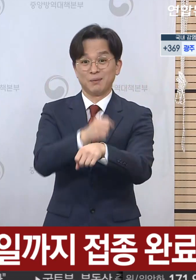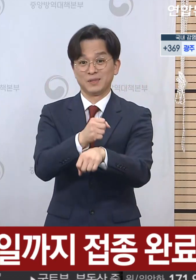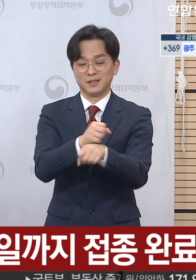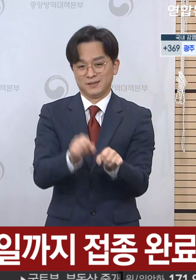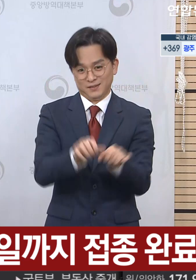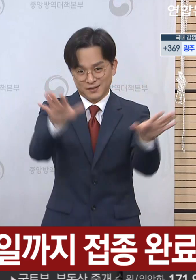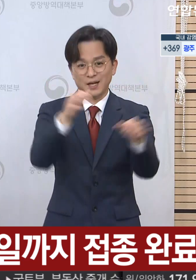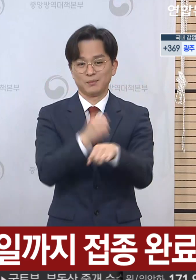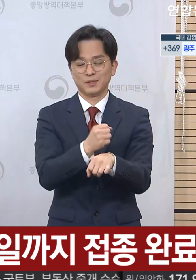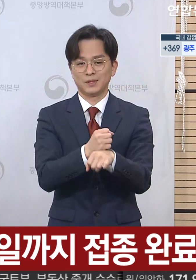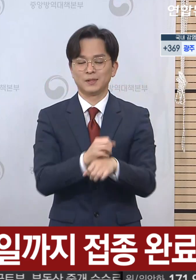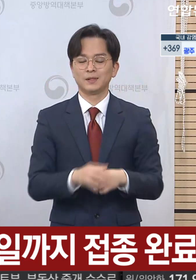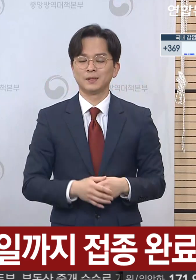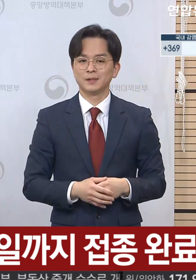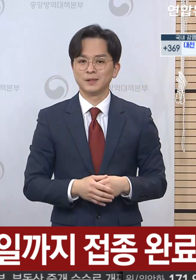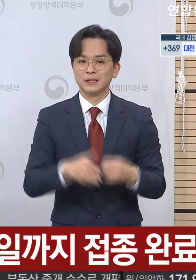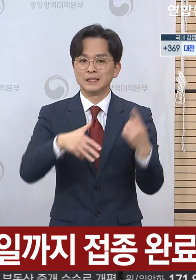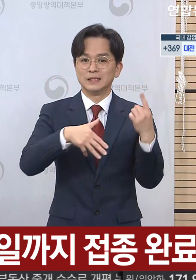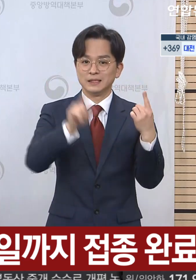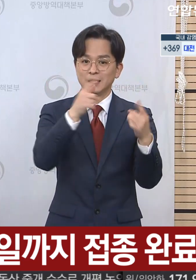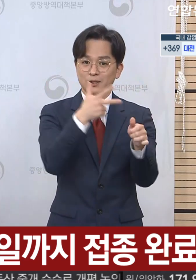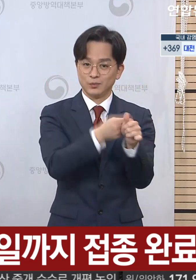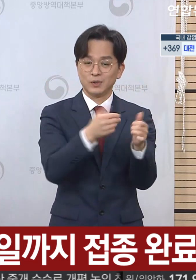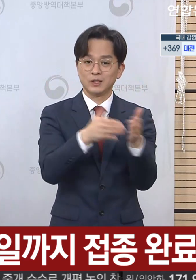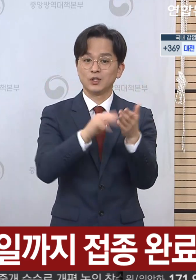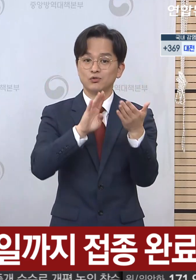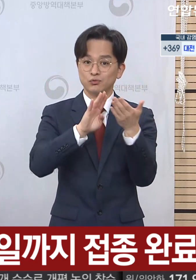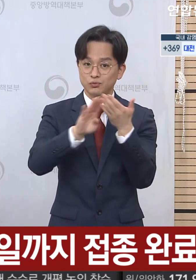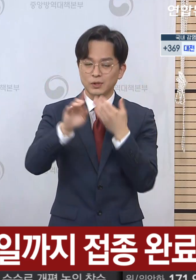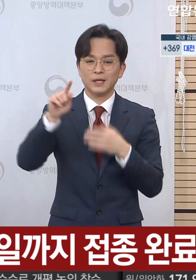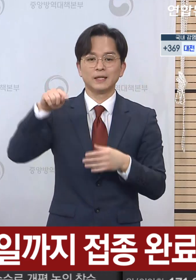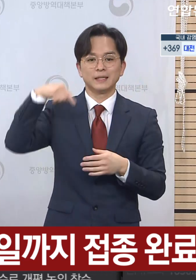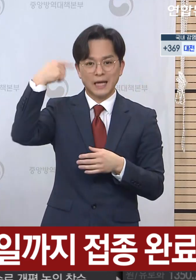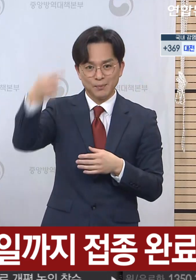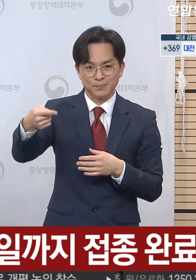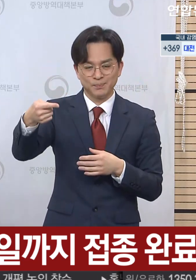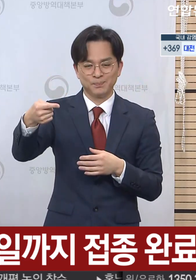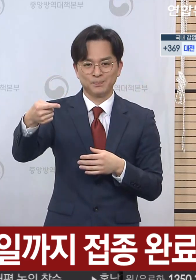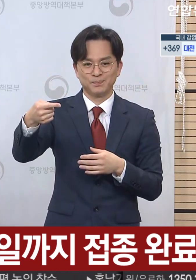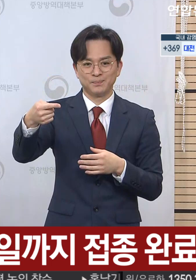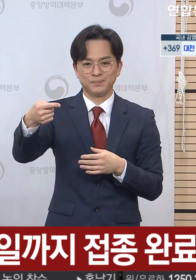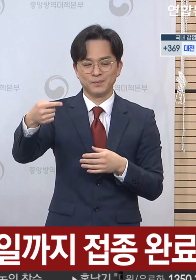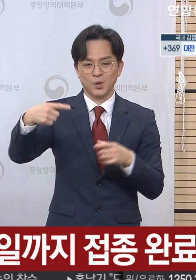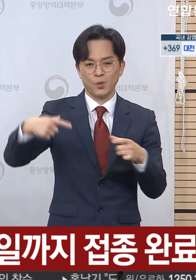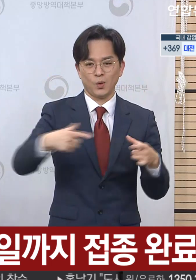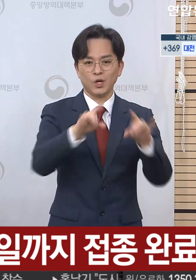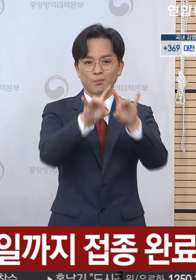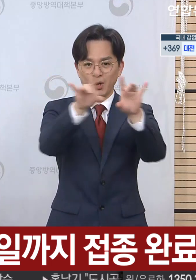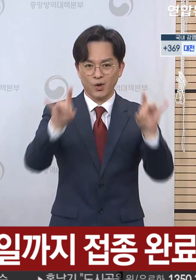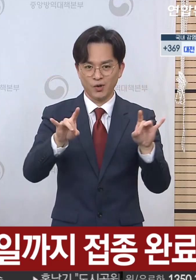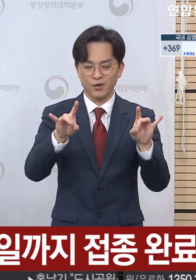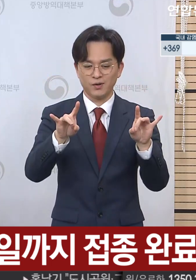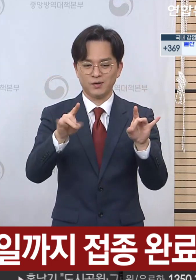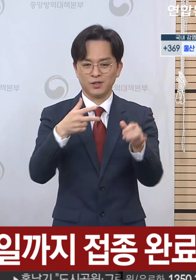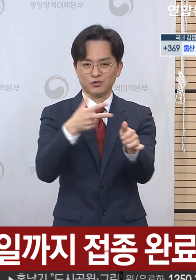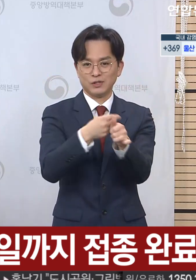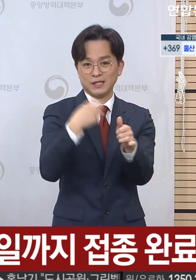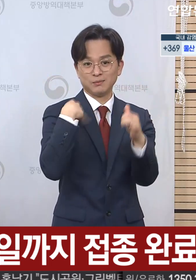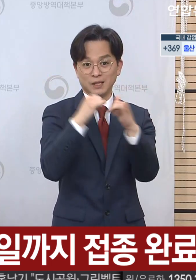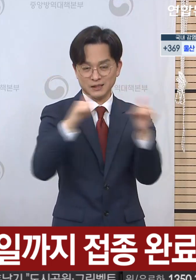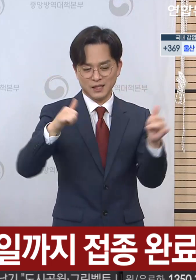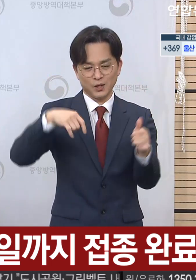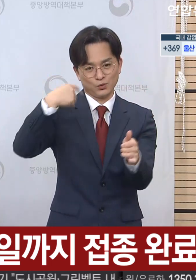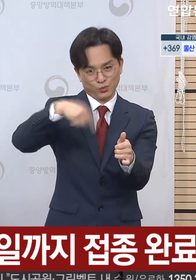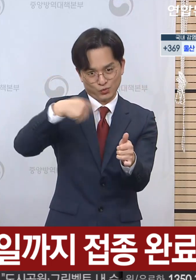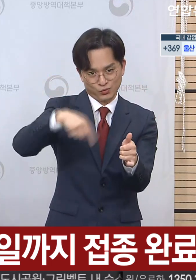중앙예방접종센터에서 접종이 진행되고 권역과 지역 예방접종센터 의료진에 대한 참관과 교육을 제공하게